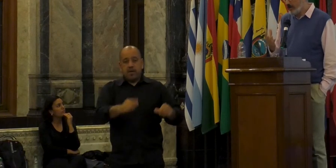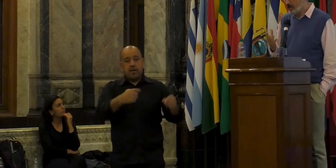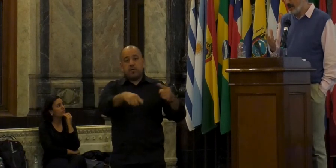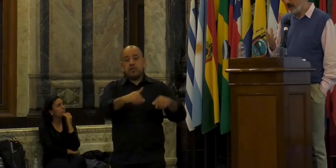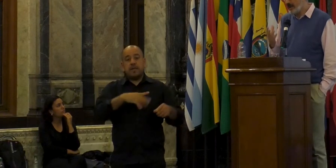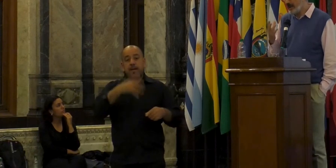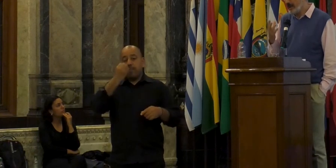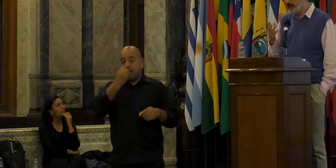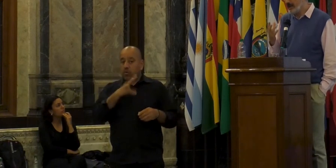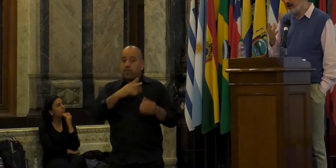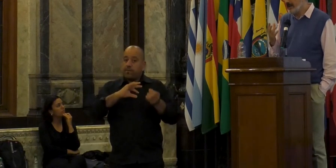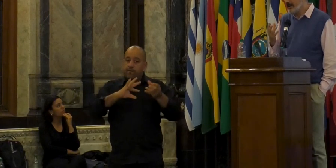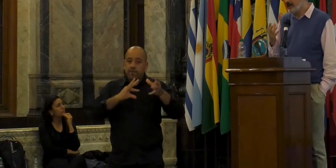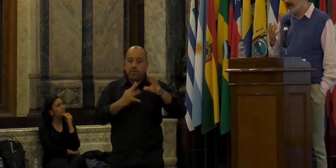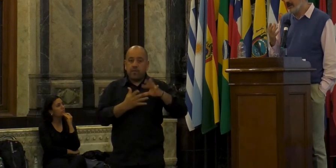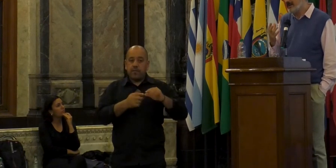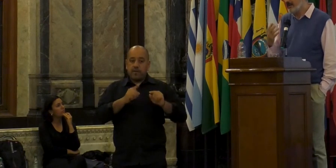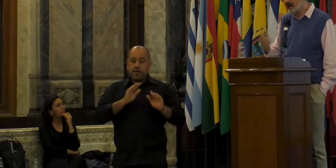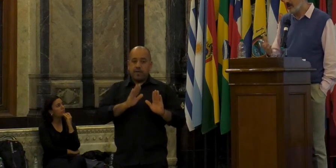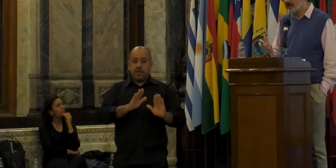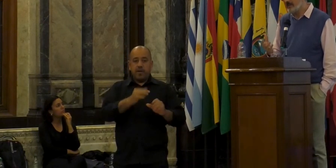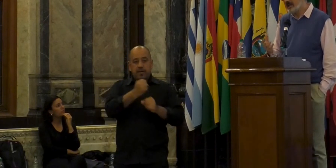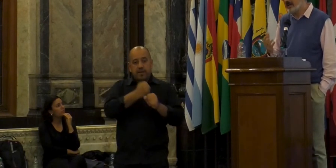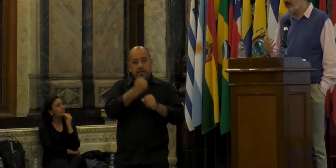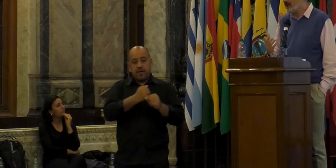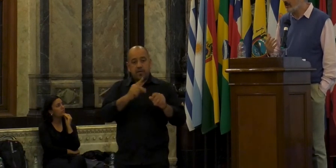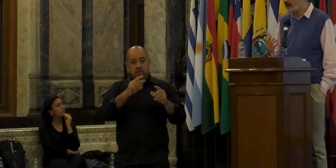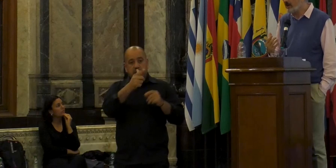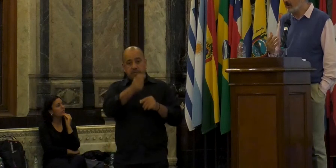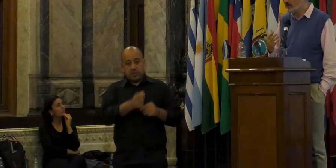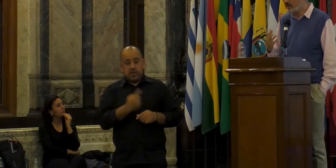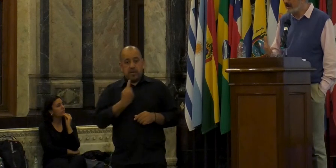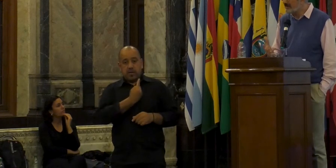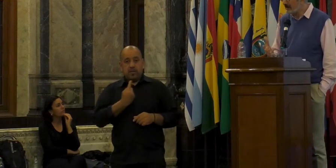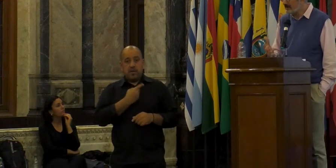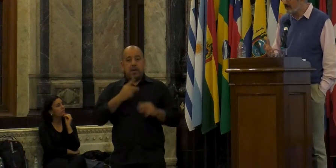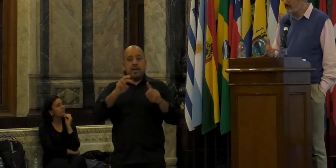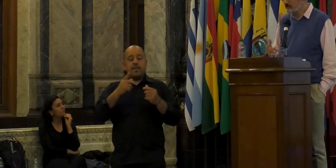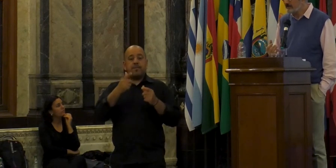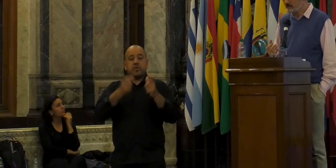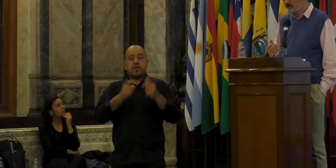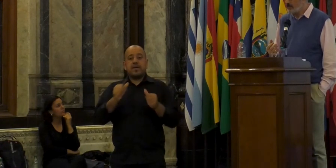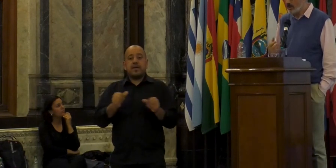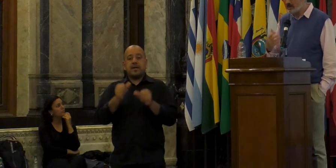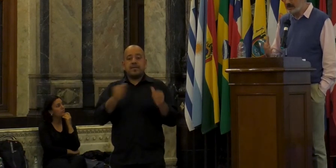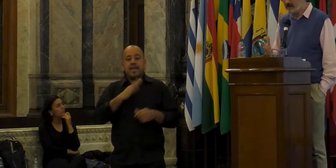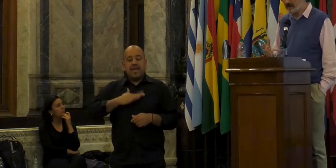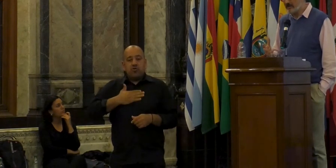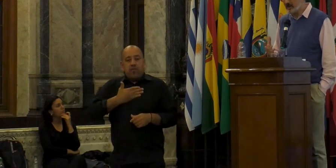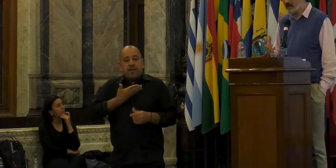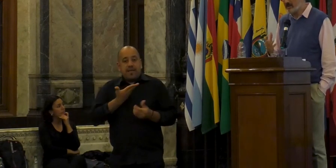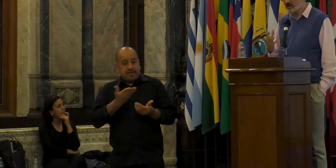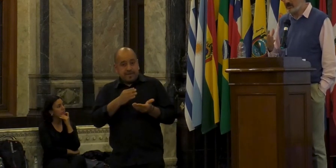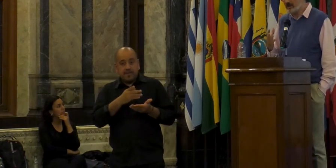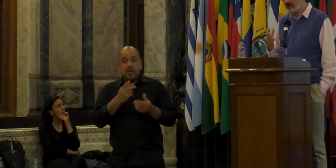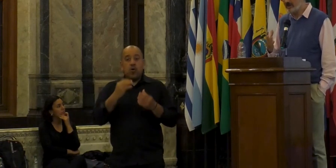mejor forma de trabajar con la intimidad él la había encontrado en los novelistas o en los artistas,